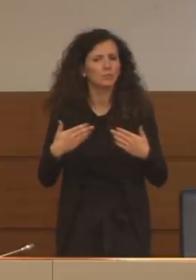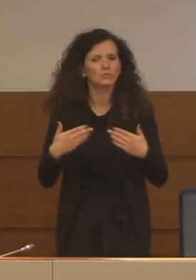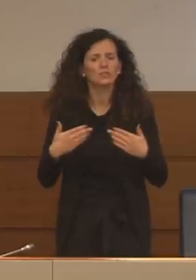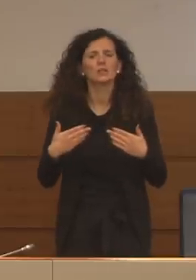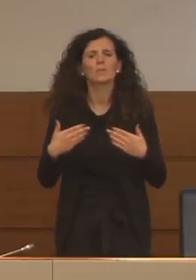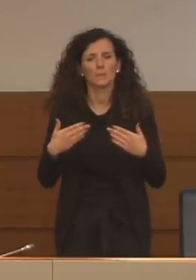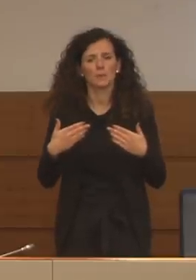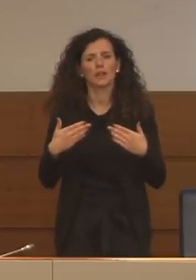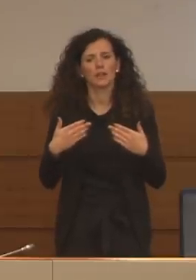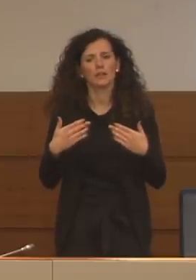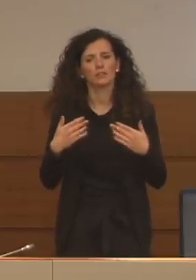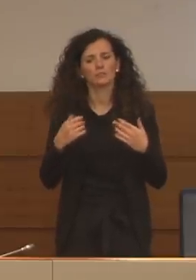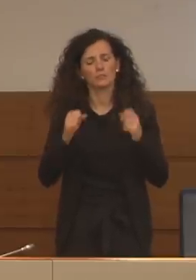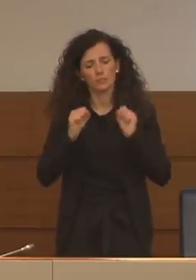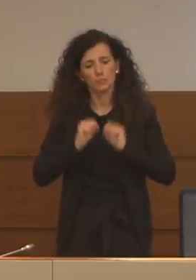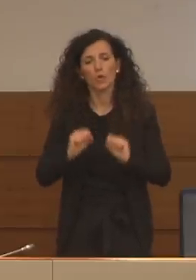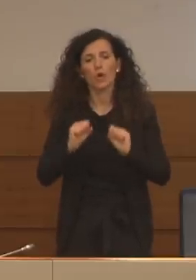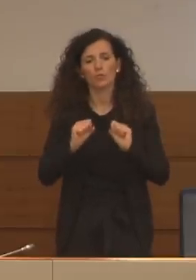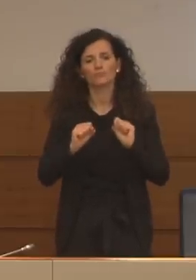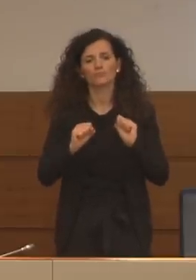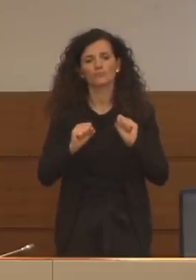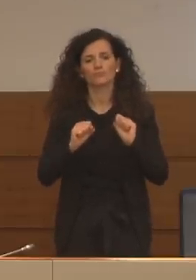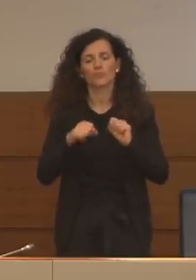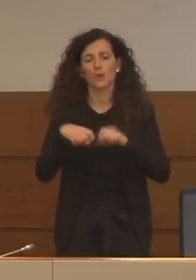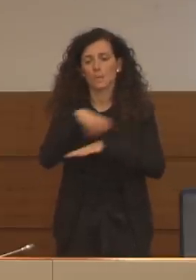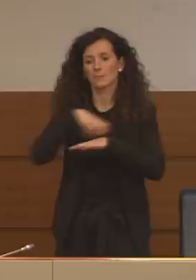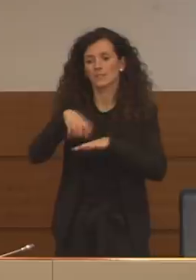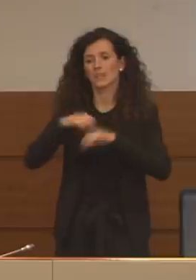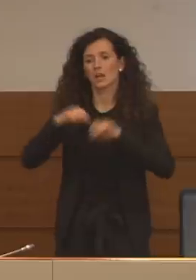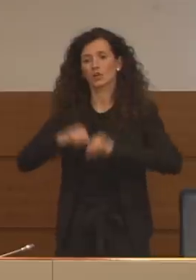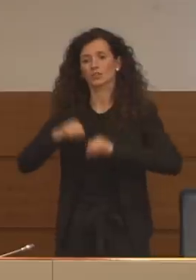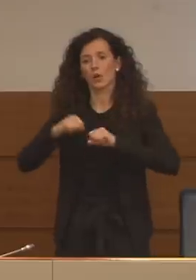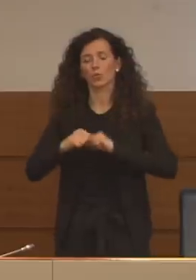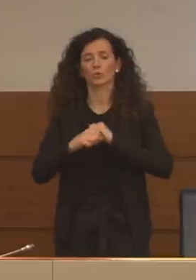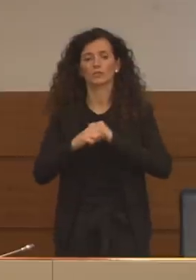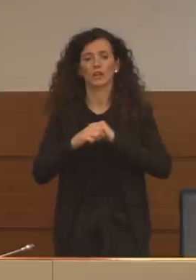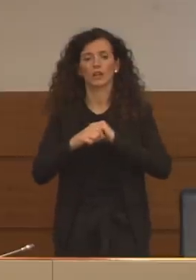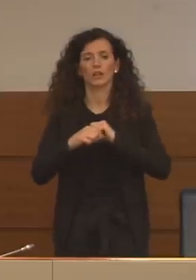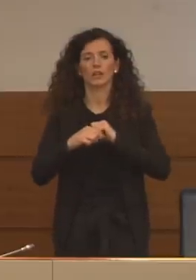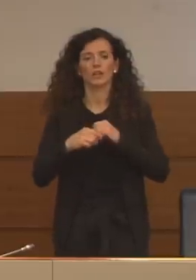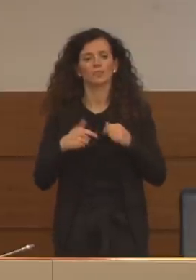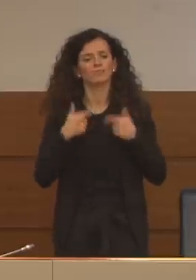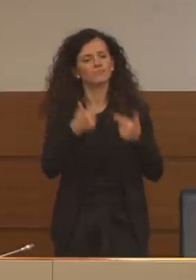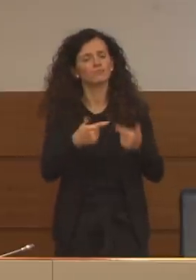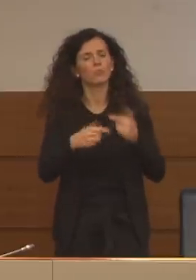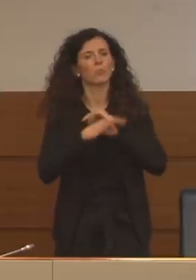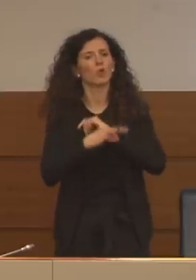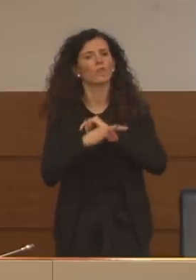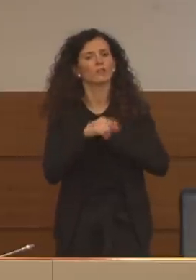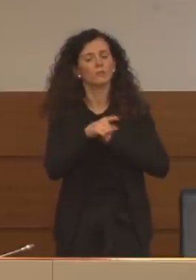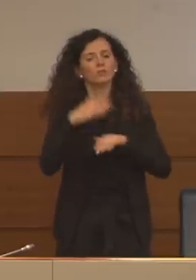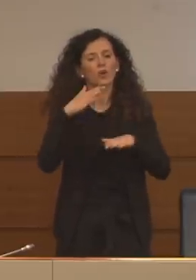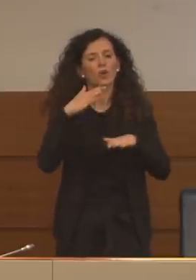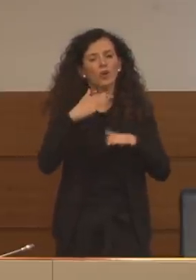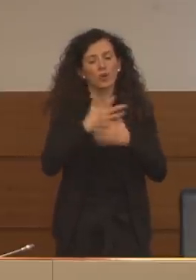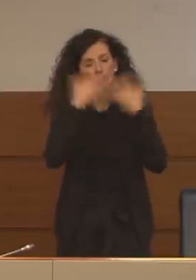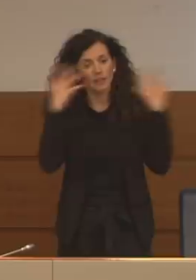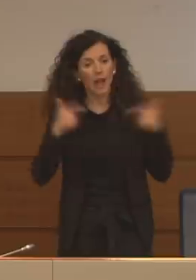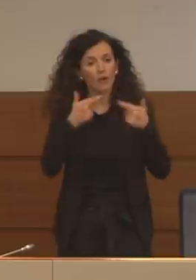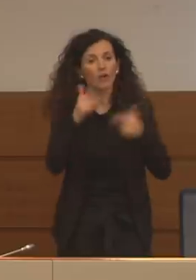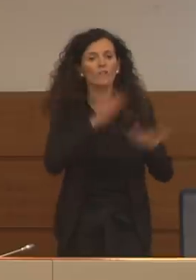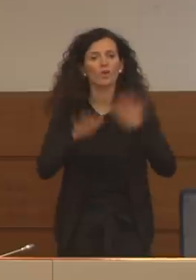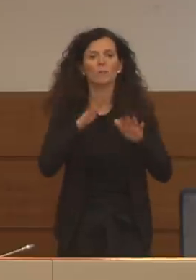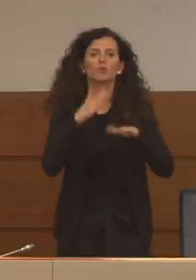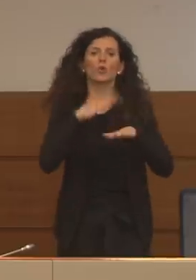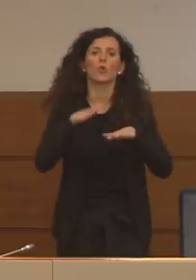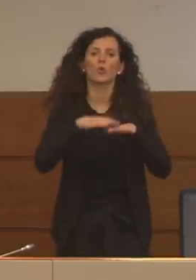un provvedimento del ministero della salute che chiarisce l'utilizzo delle mascherine